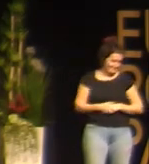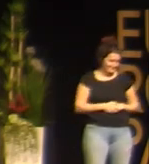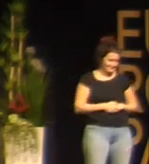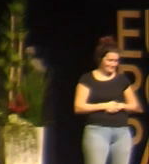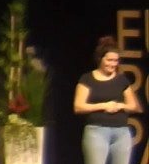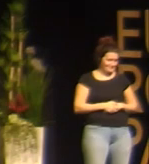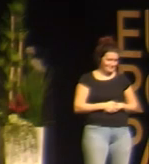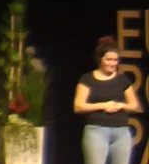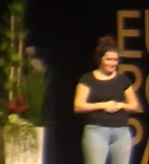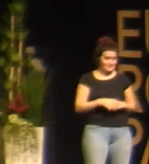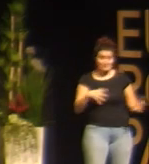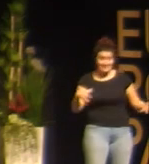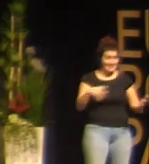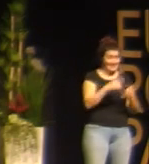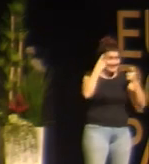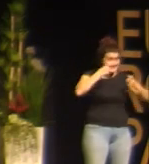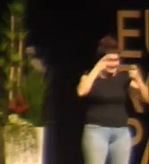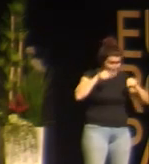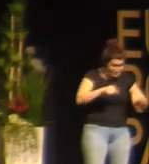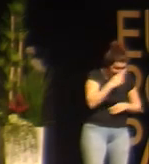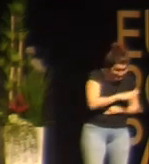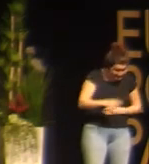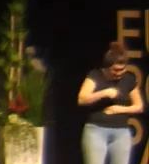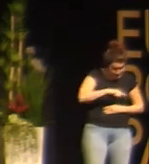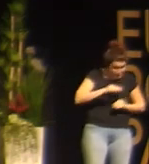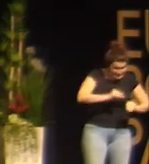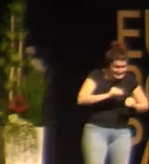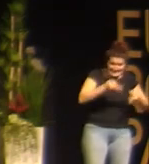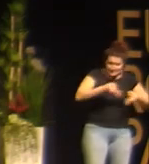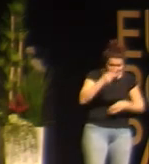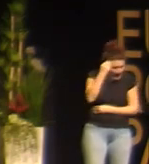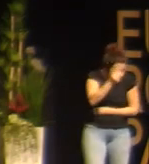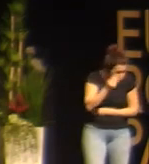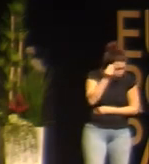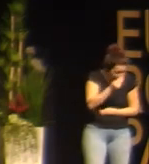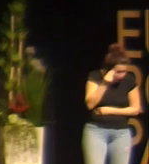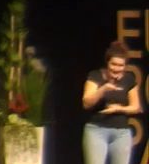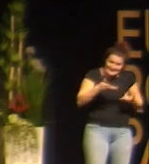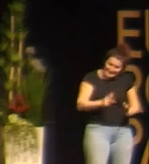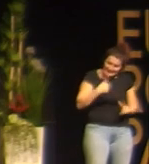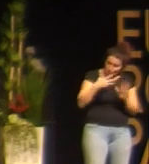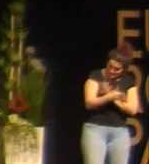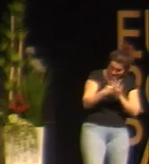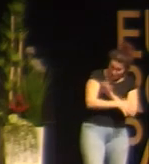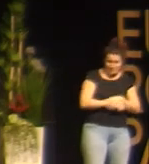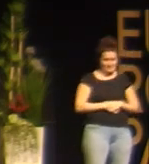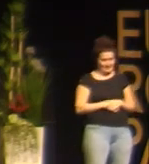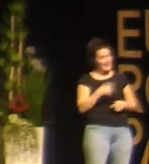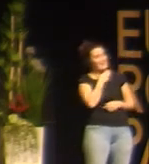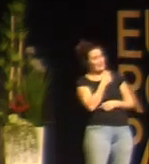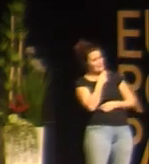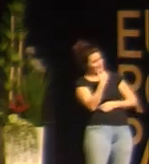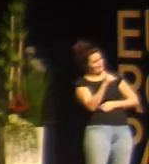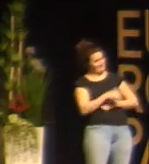y todo lo que intentamos inculcar a nuestros peques siempre es razón os habéis dado cuenta siéntate que te explique es gracioso